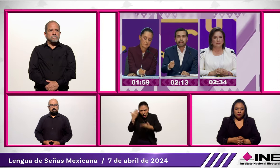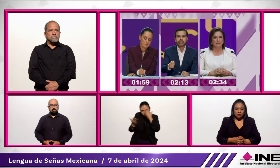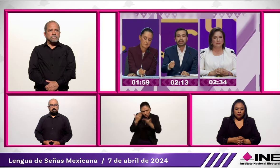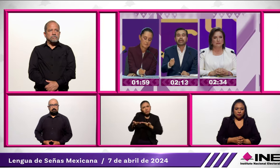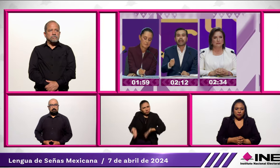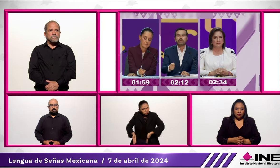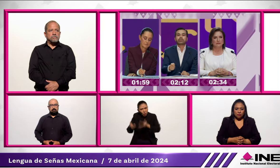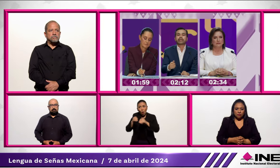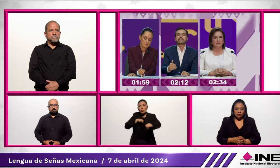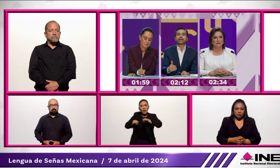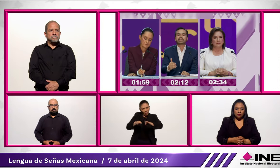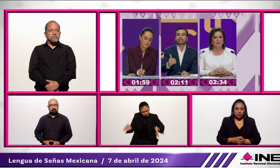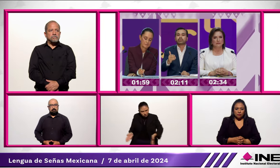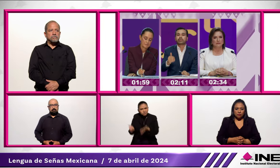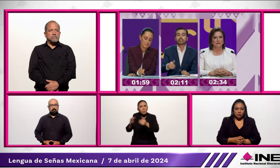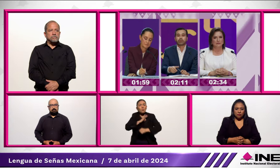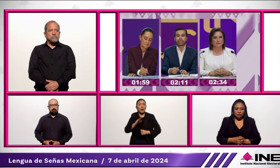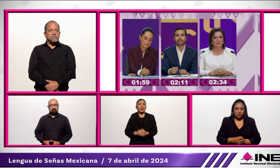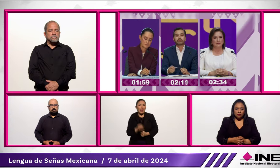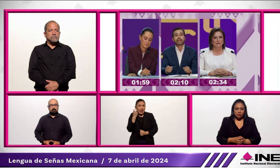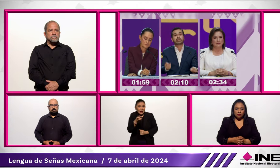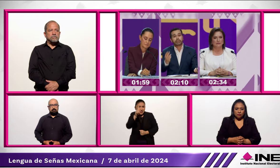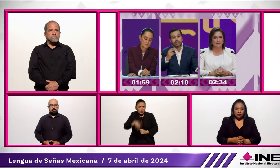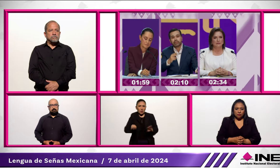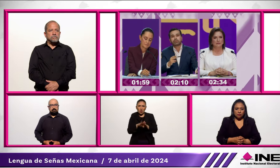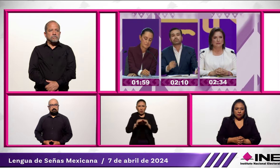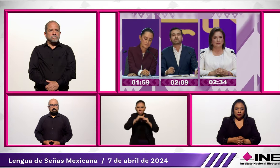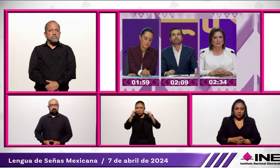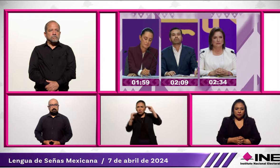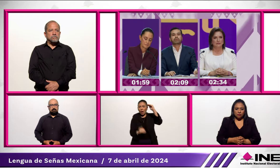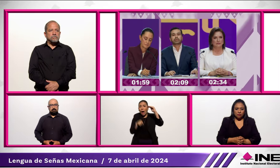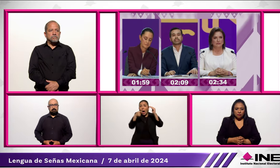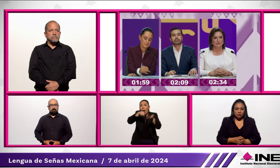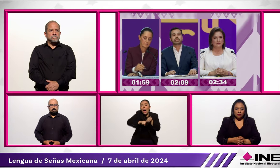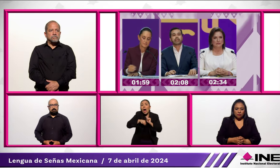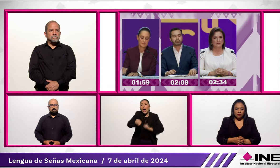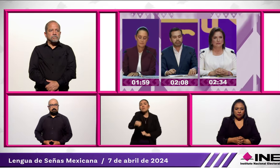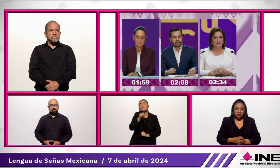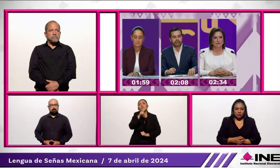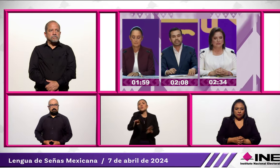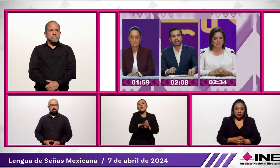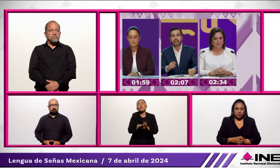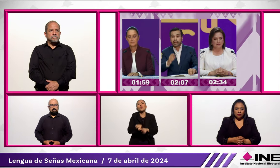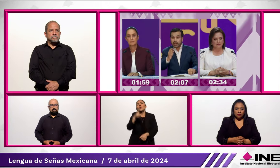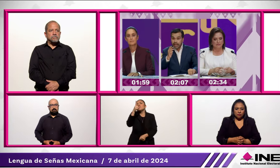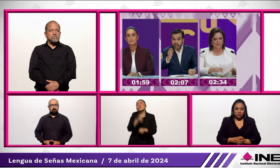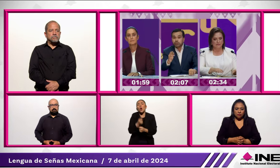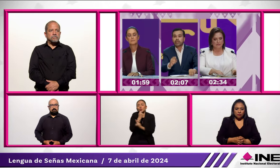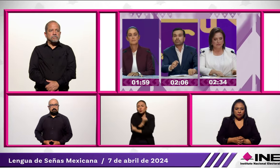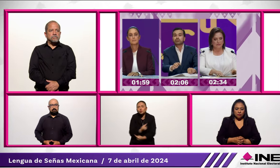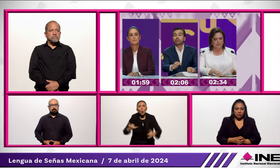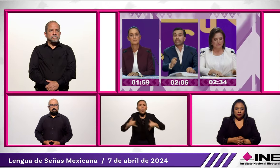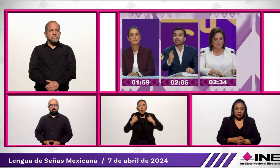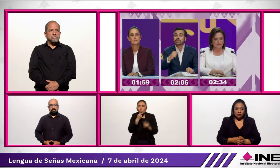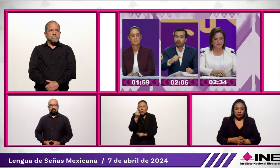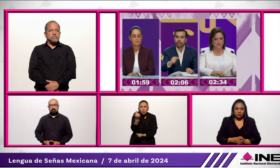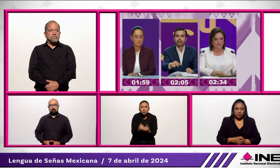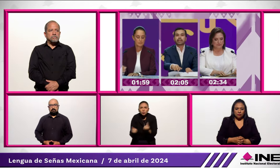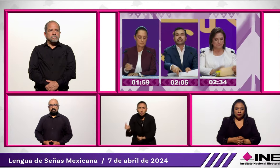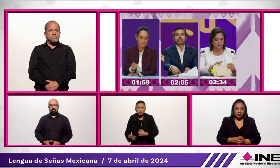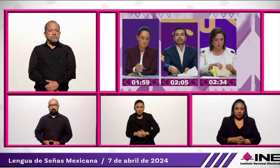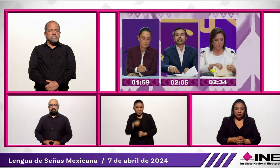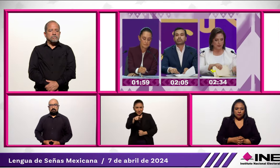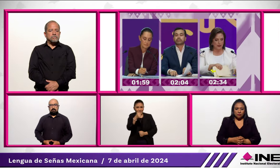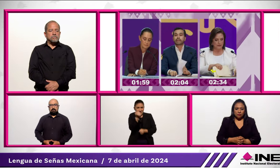trabajar. Y creo que esa desigualdad endémica también tiene un rostro precisamente en la primera infancia. Esos datos sobre la